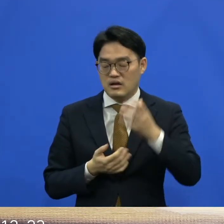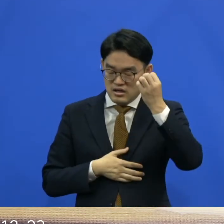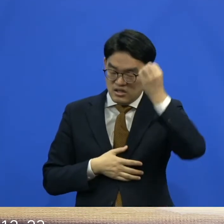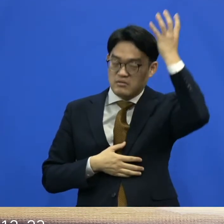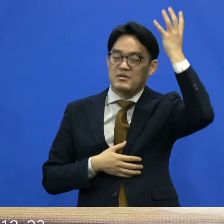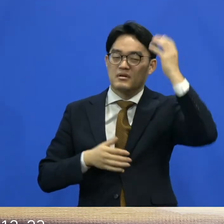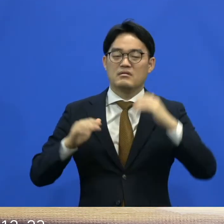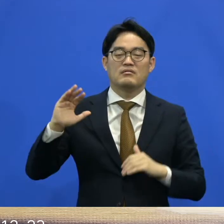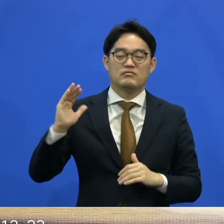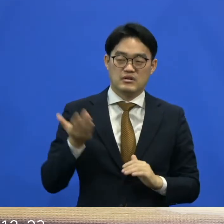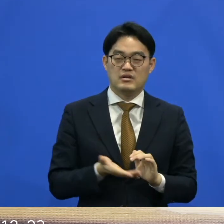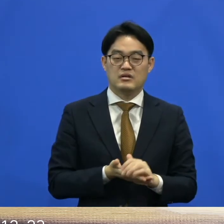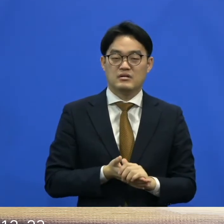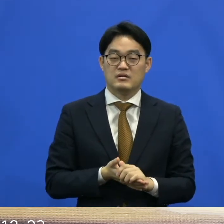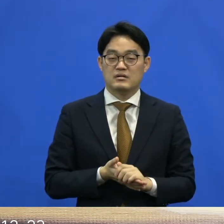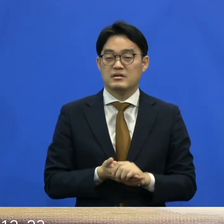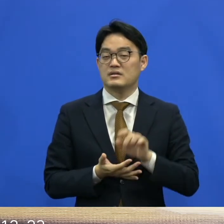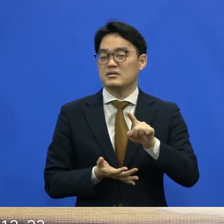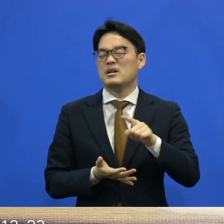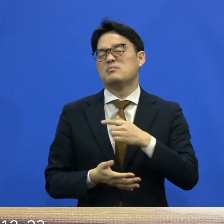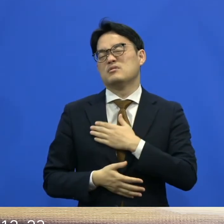그 버려진 감정